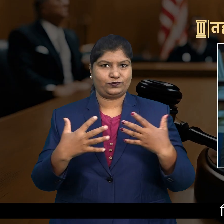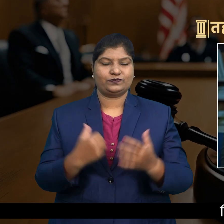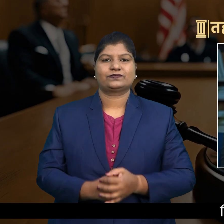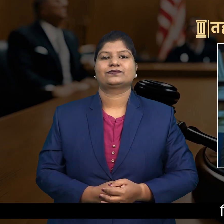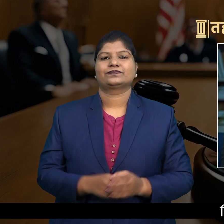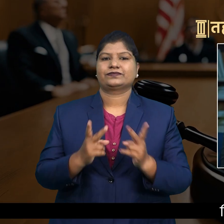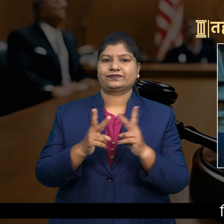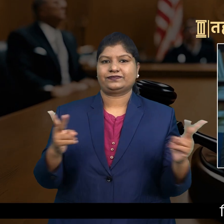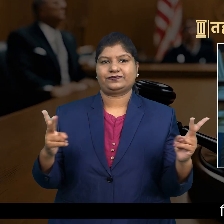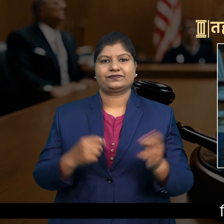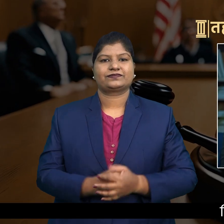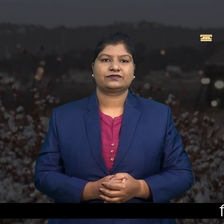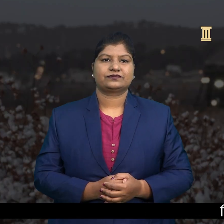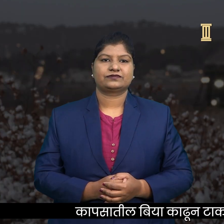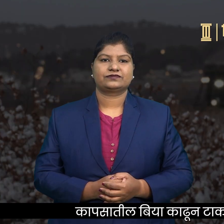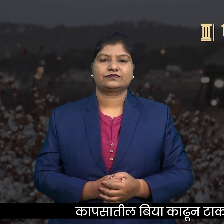जिनिंग